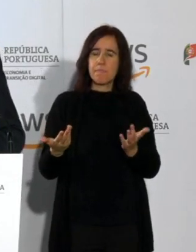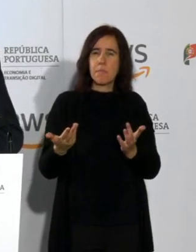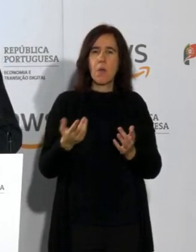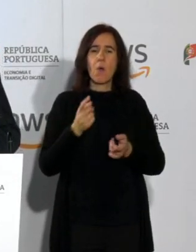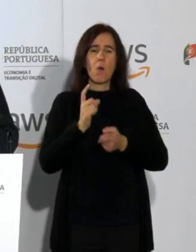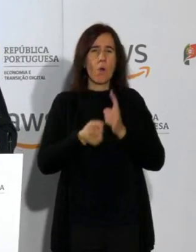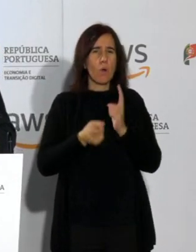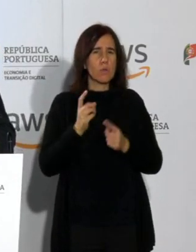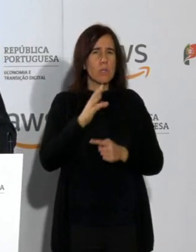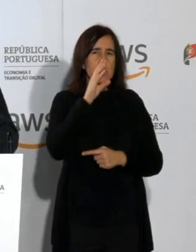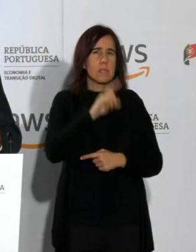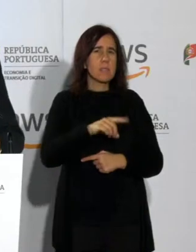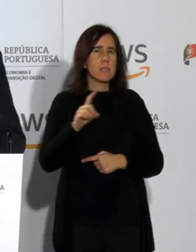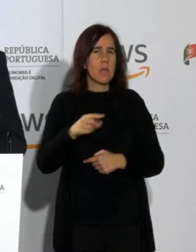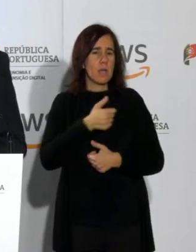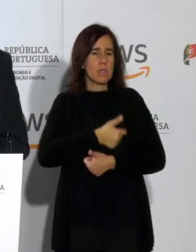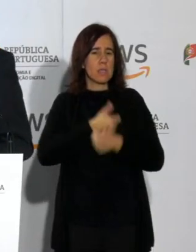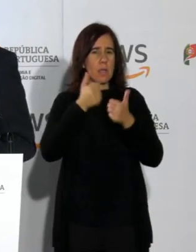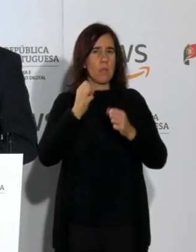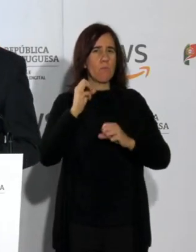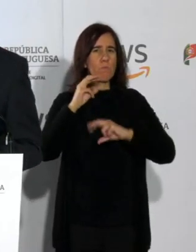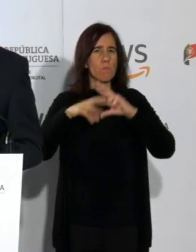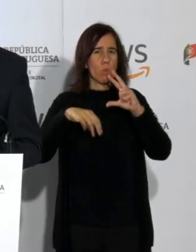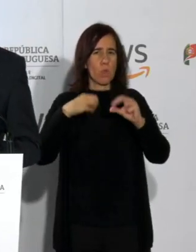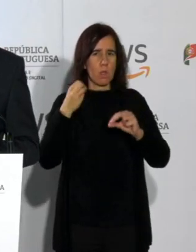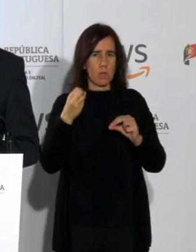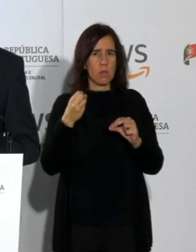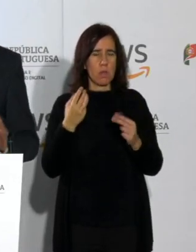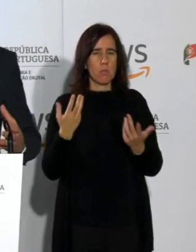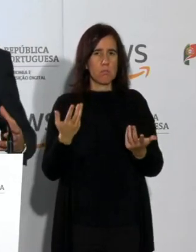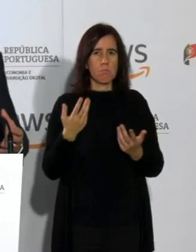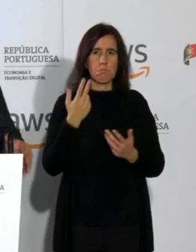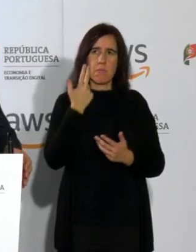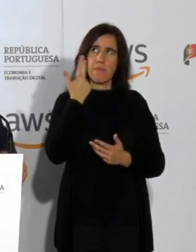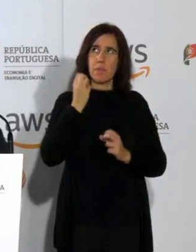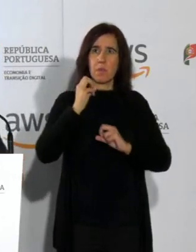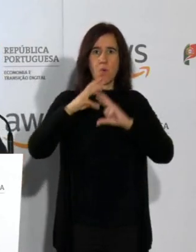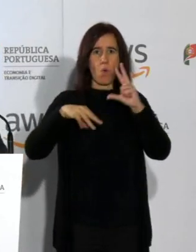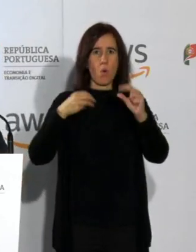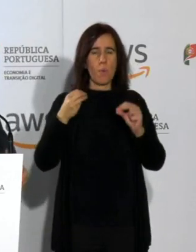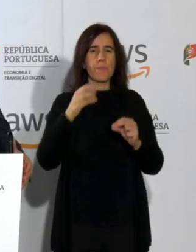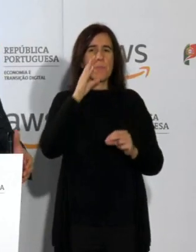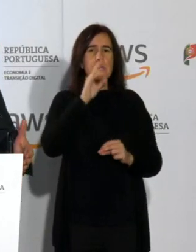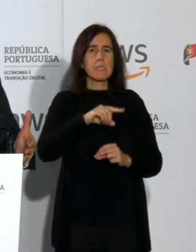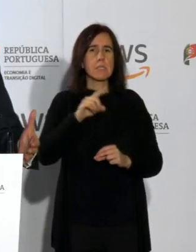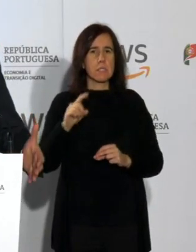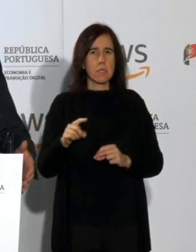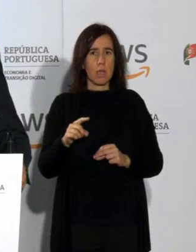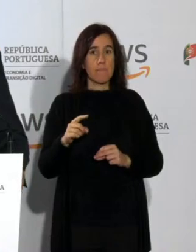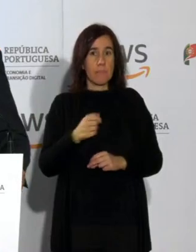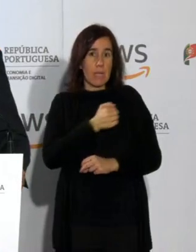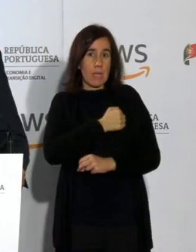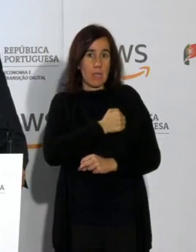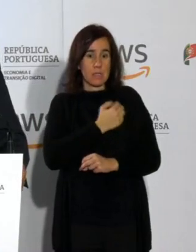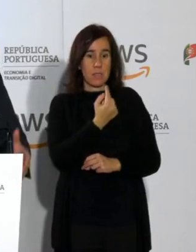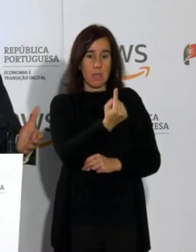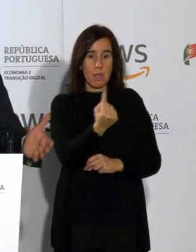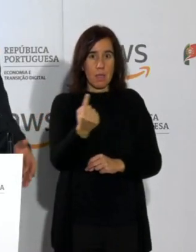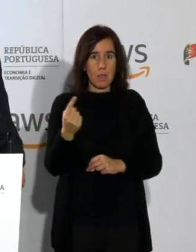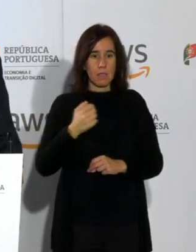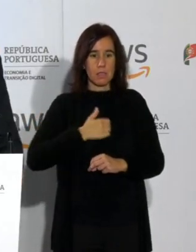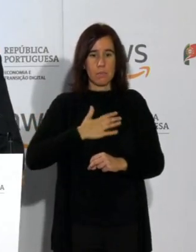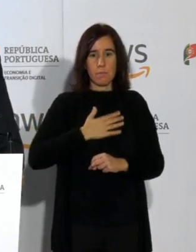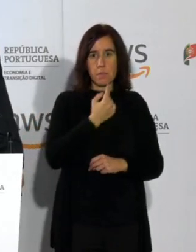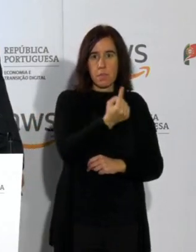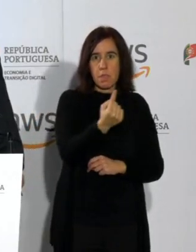naquilo que seria uma cidade moderna, uma vida moderna, se cada casa, se cada